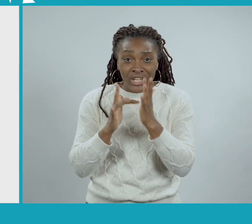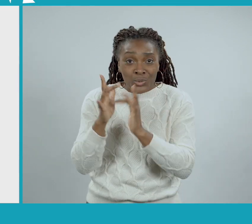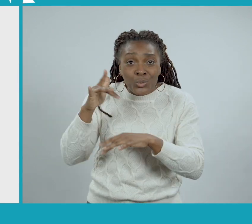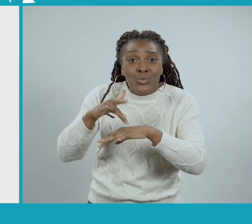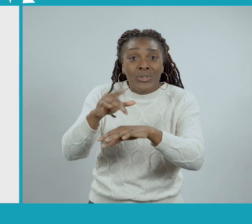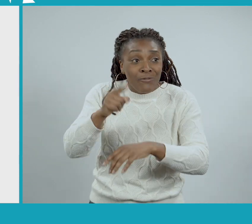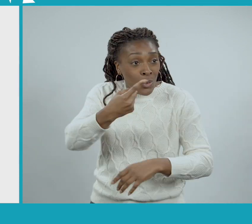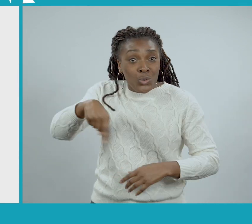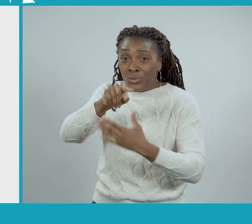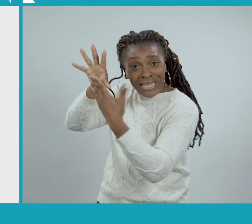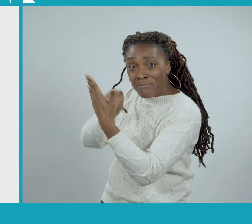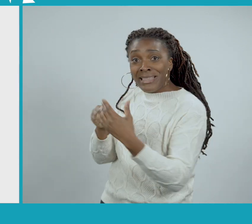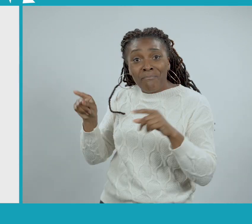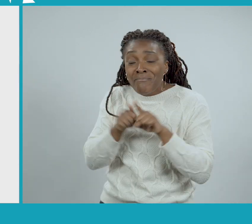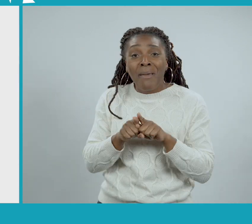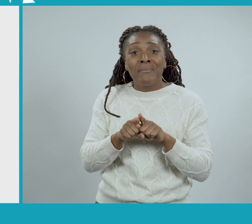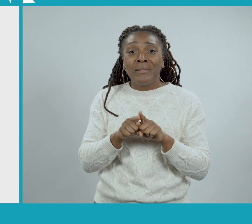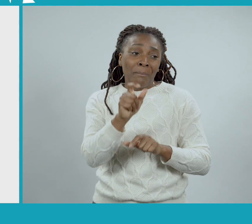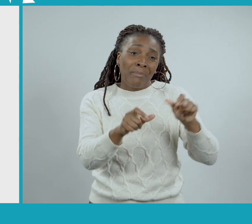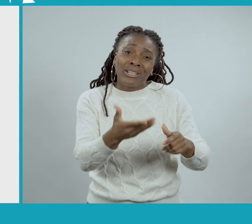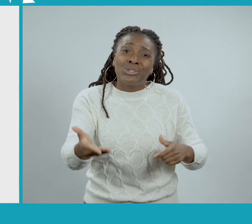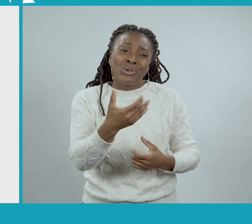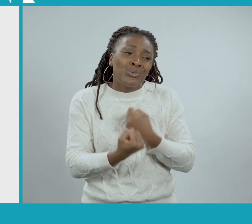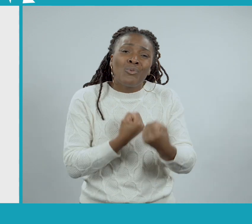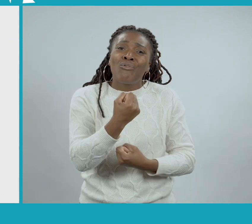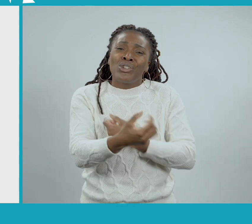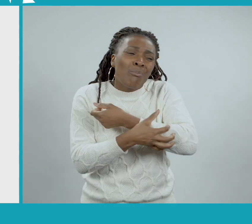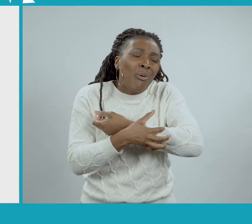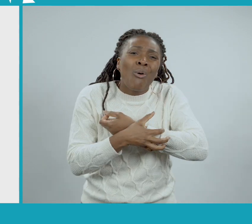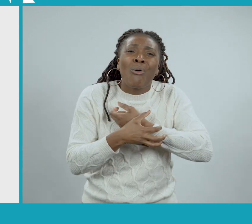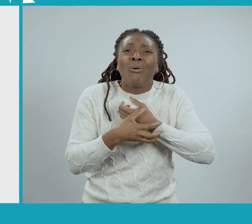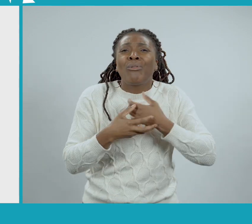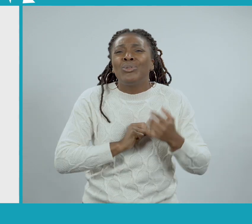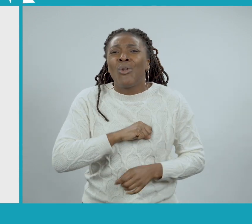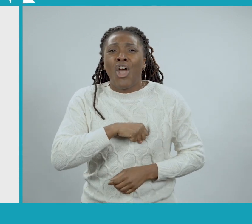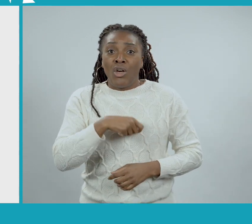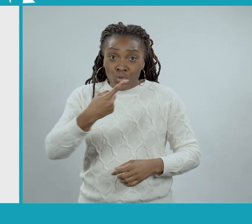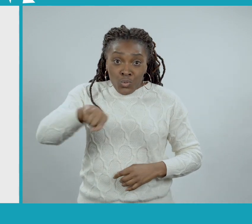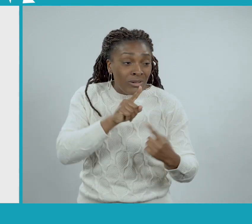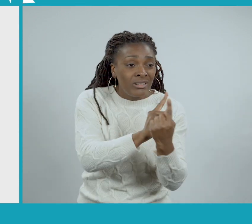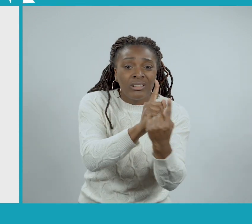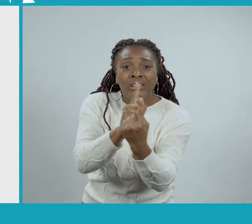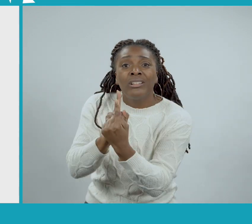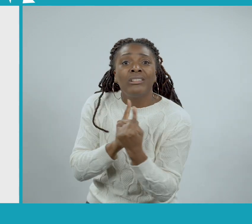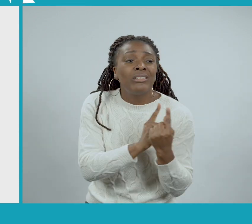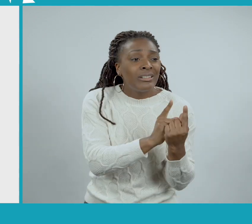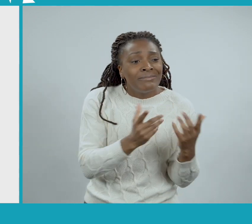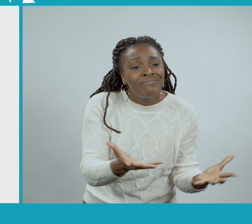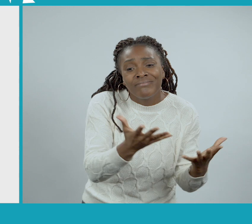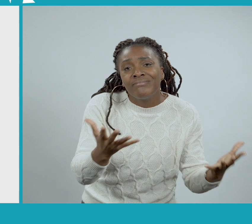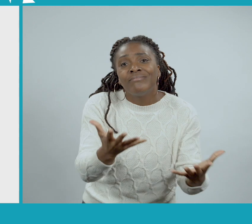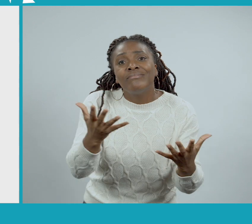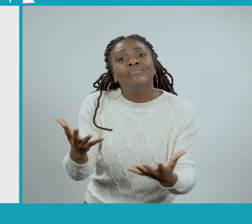à imiter, en nous laissant toucher par la douleur des autres, en nous rapprochant de ceux qui souffrent et